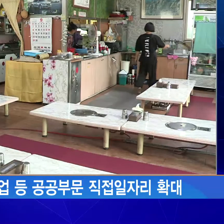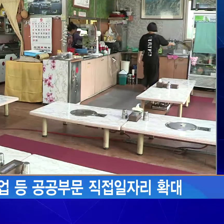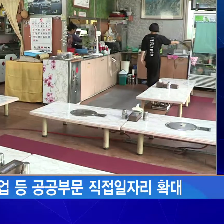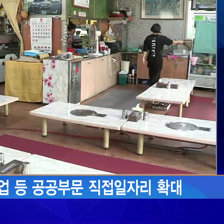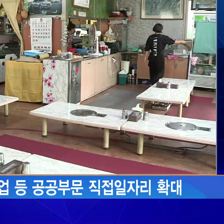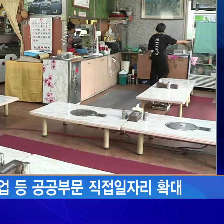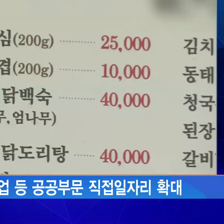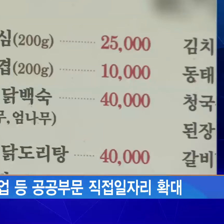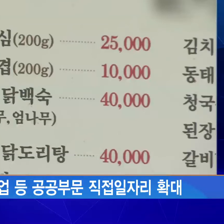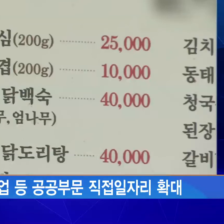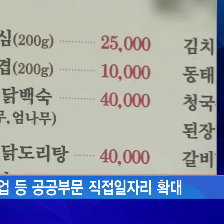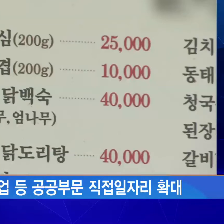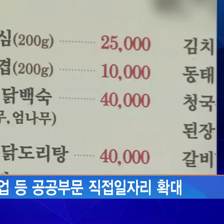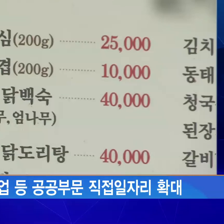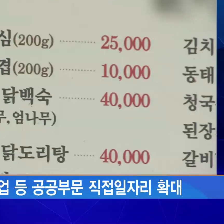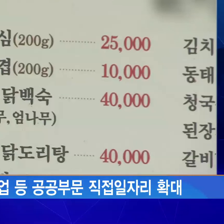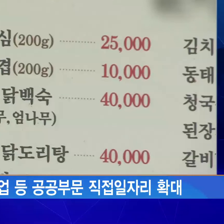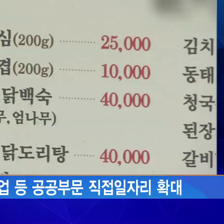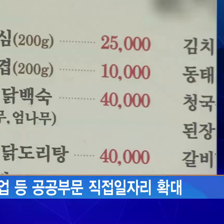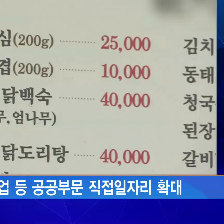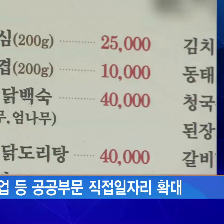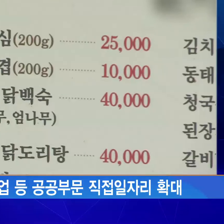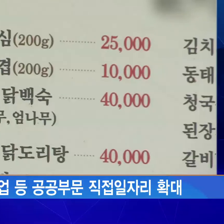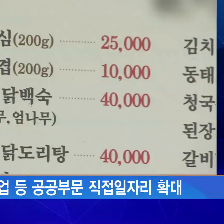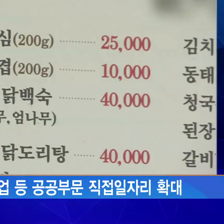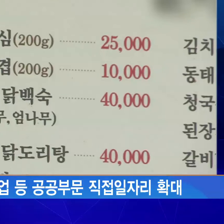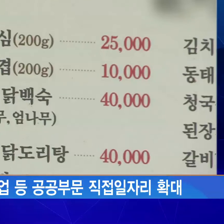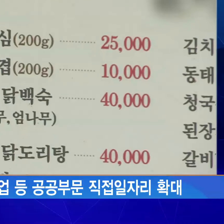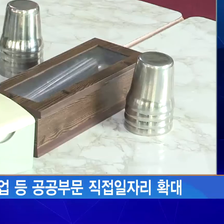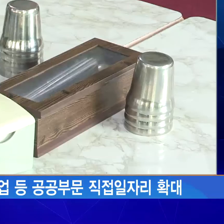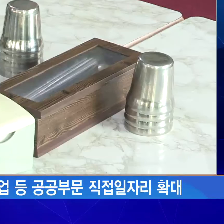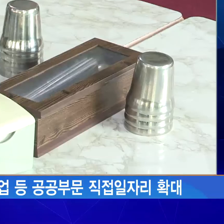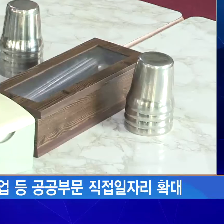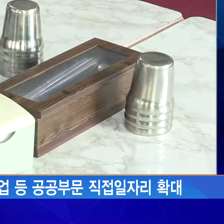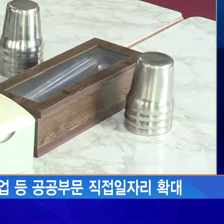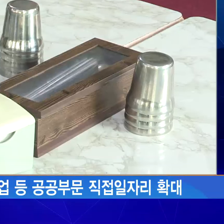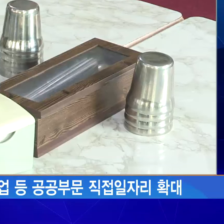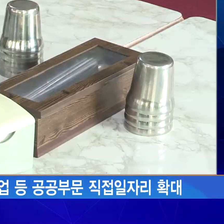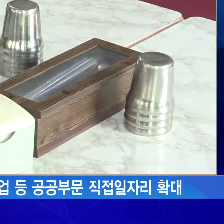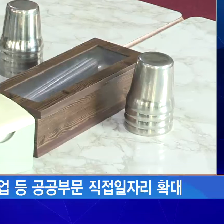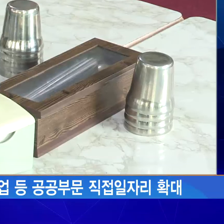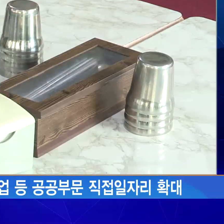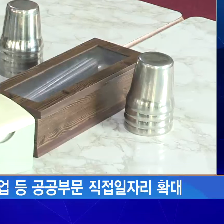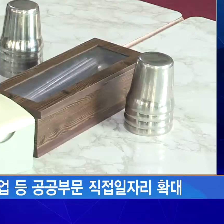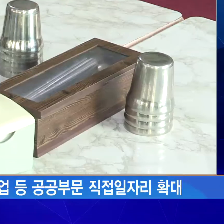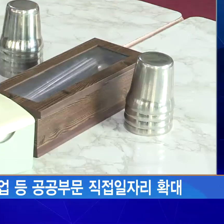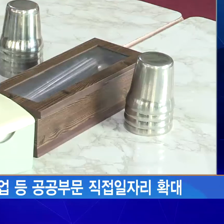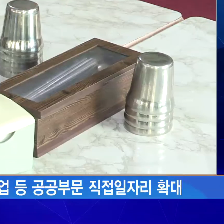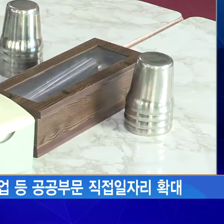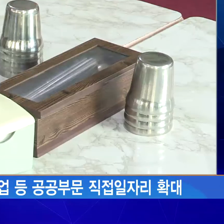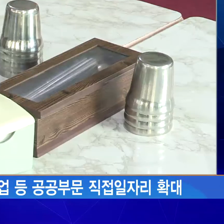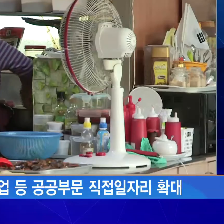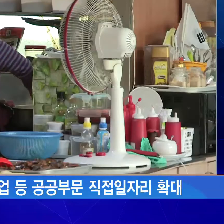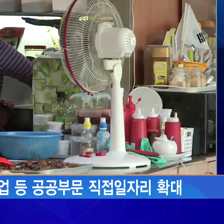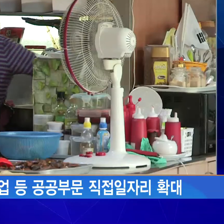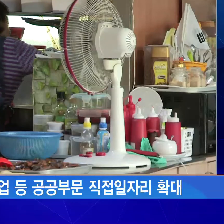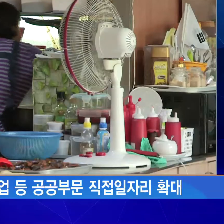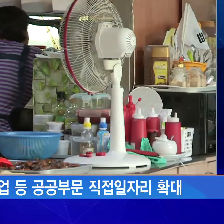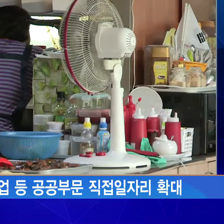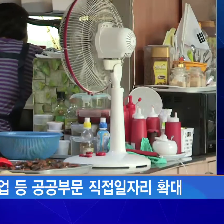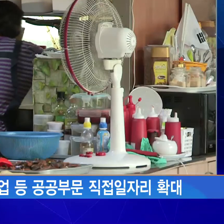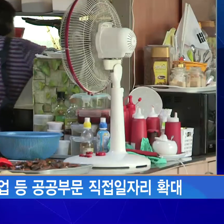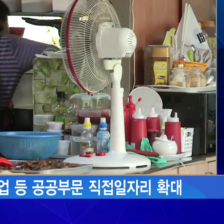악화된 지역 경제의 체제를 튼튼히 하고 공동체 가치도 확산시켜 나갈 계획이라고 밝혔는데요. 브리핑